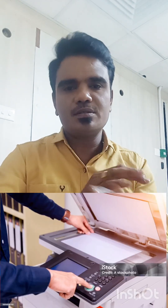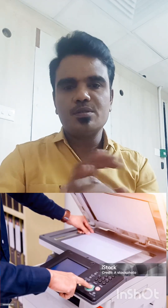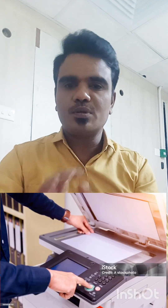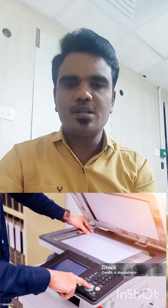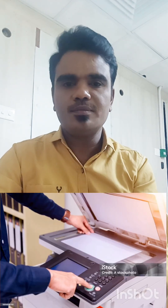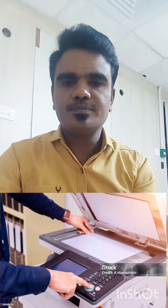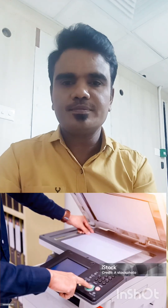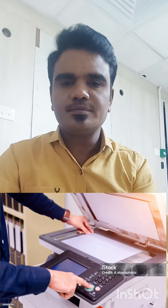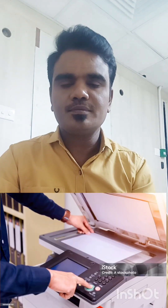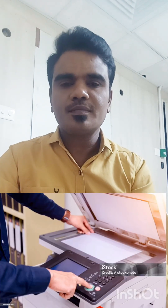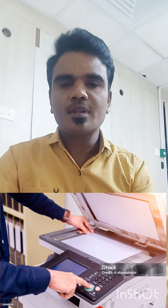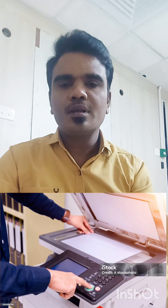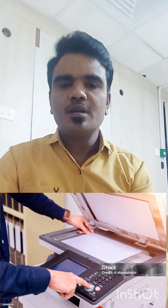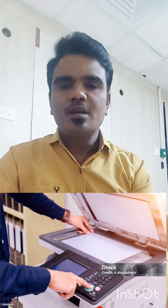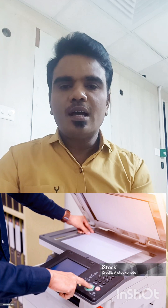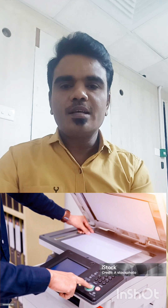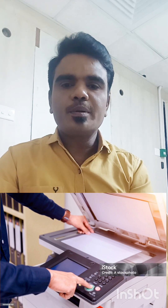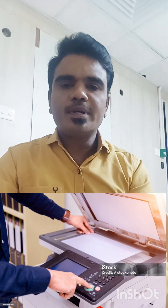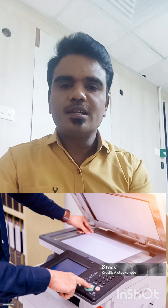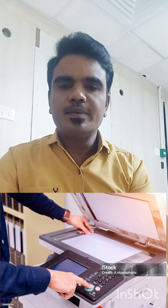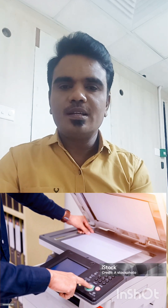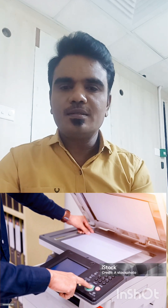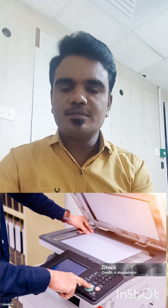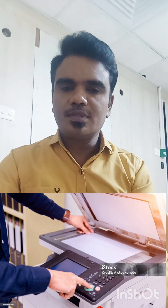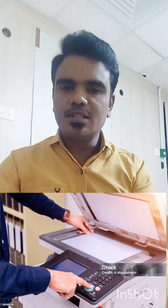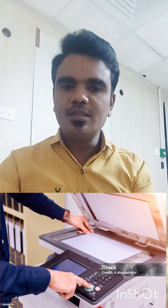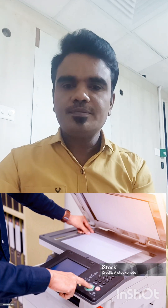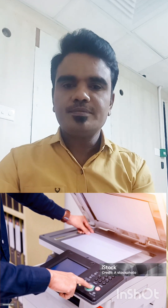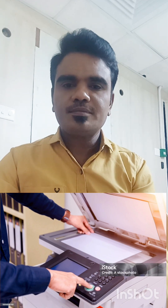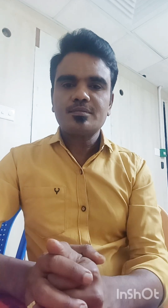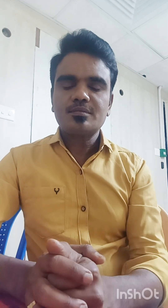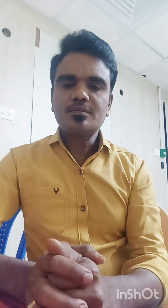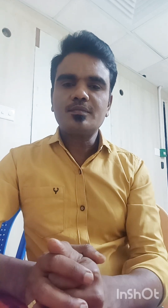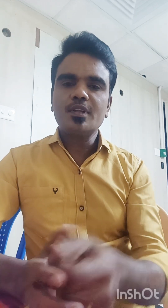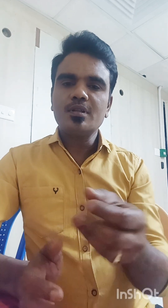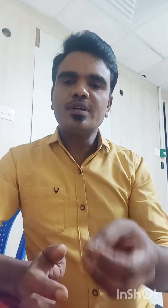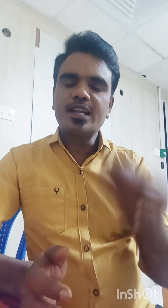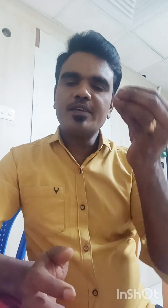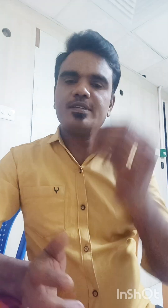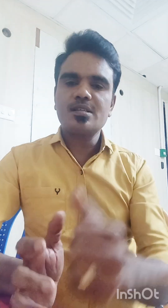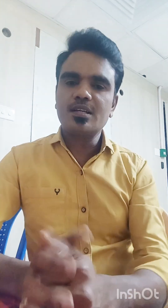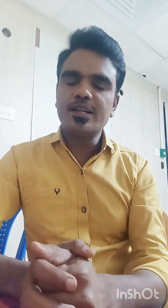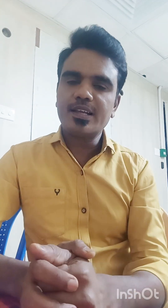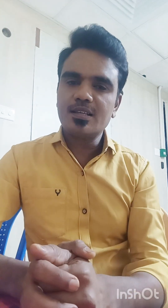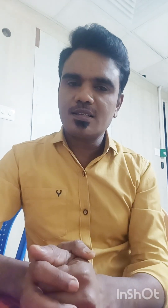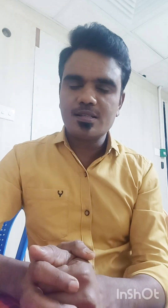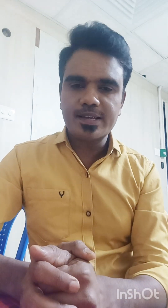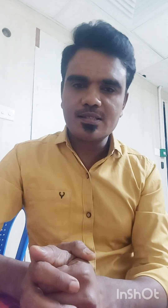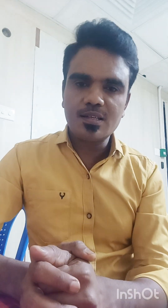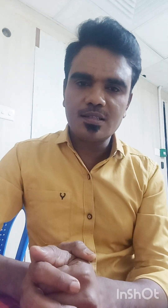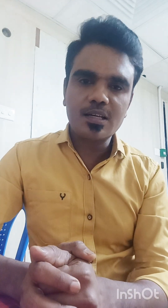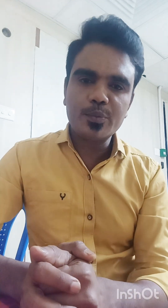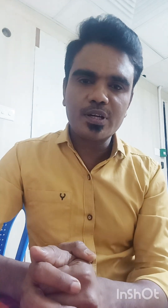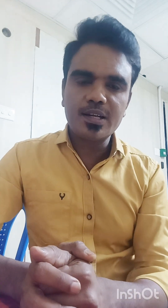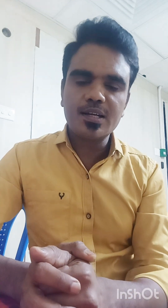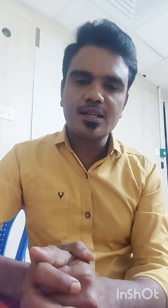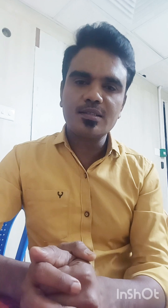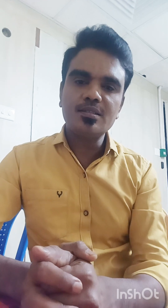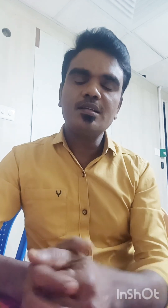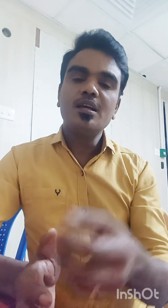சொல்லலாம். அதுக்கப்புறம் பார்த்திங்க அப்படின்னா இதில் இன்னும் நிறைய விஷயங்கள், நிறைய சயின்ஸ்லாம் இதில் கம்ப்யூட்டர் ரிலேட்டடாக இருக்குது.